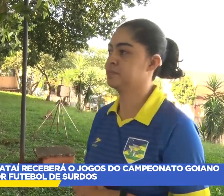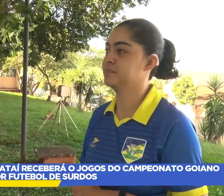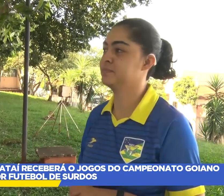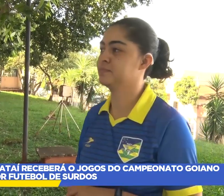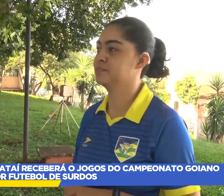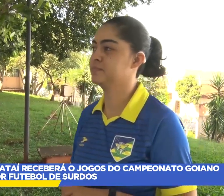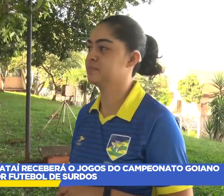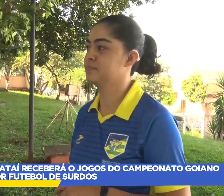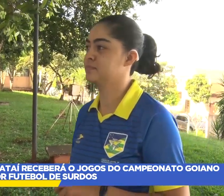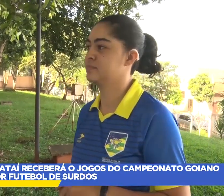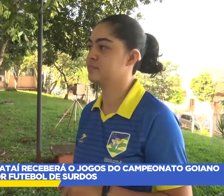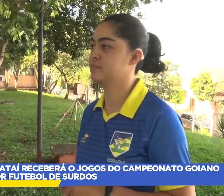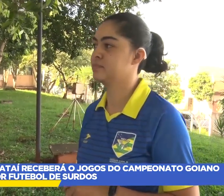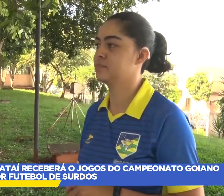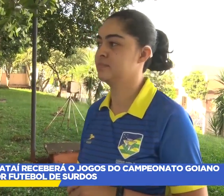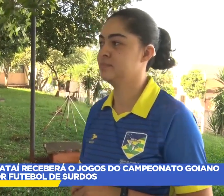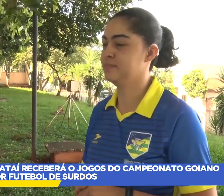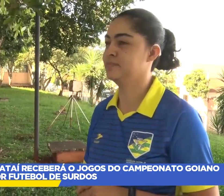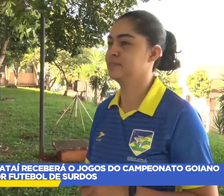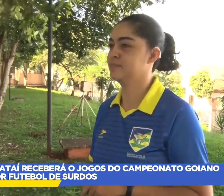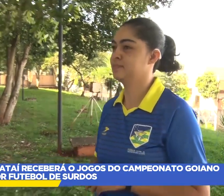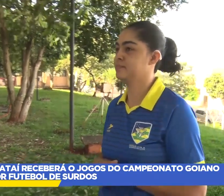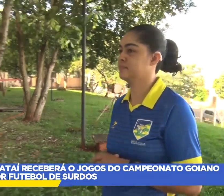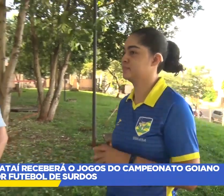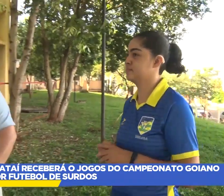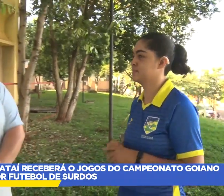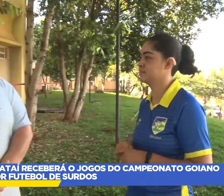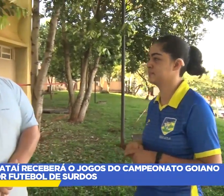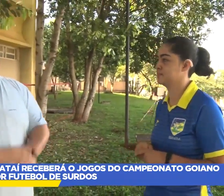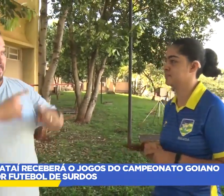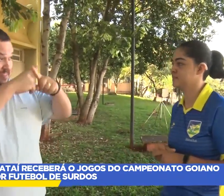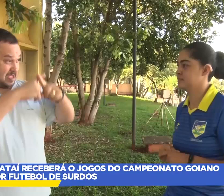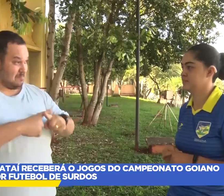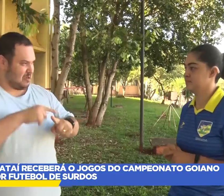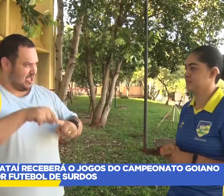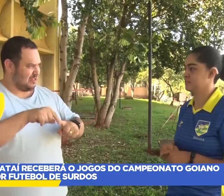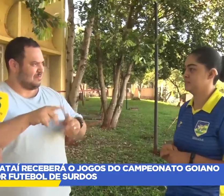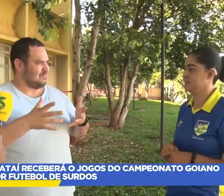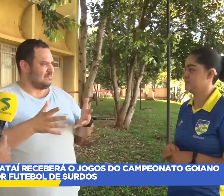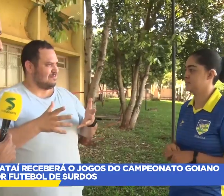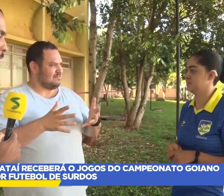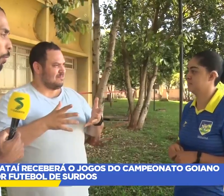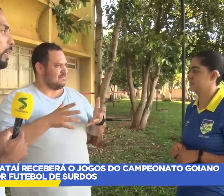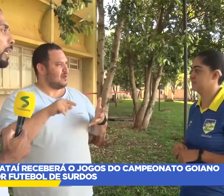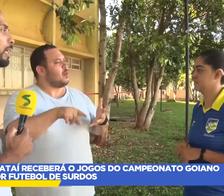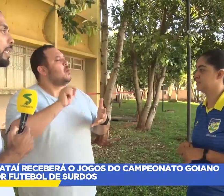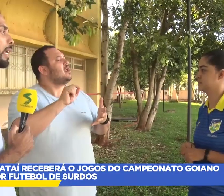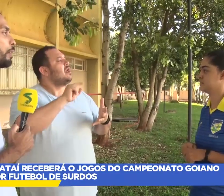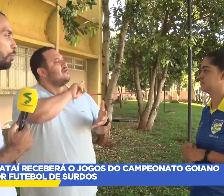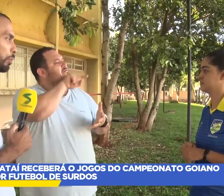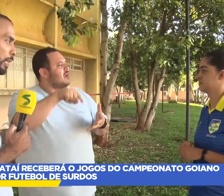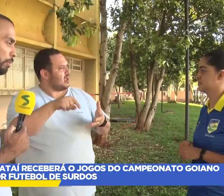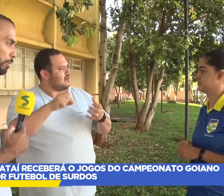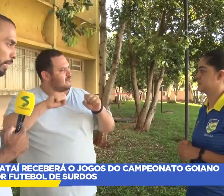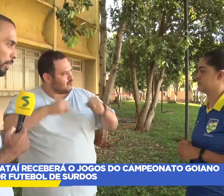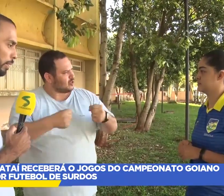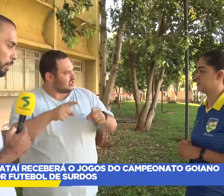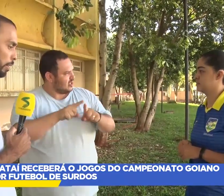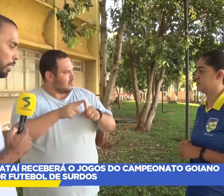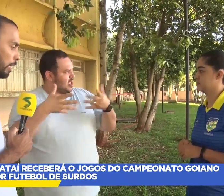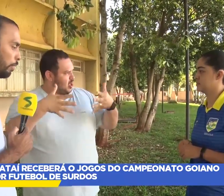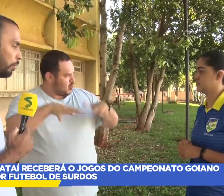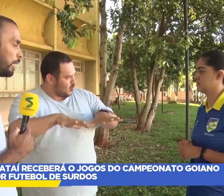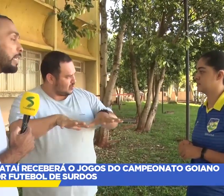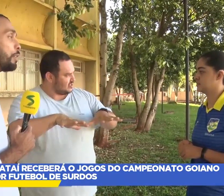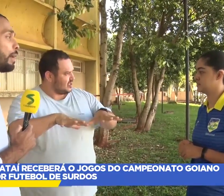Essas três regiões. Agora, o campeonato em si, ele vem também para fortalecer a inclusão, né?